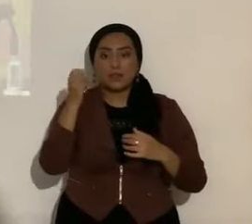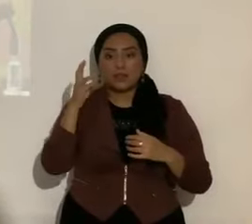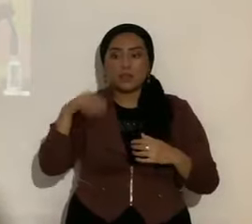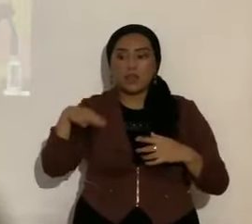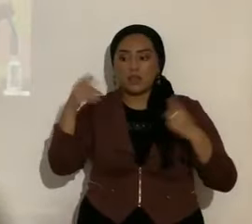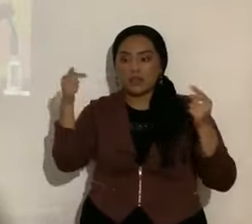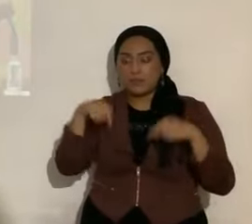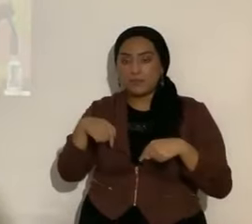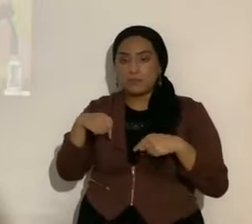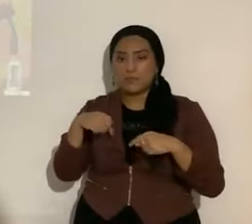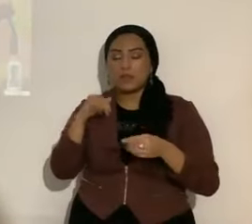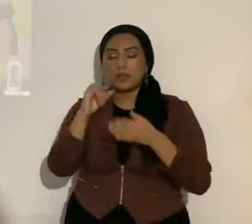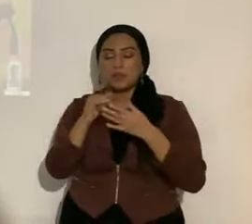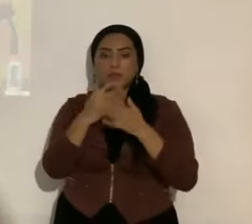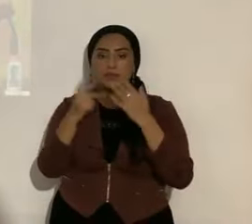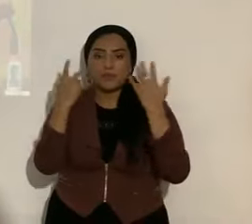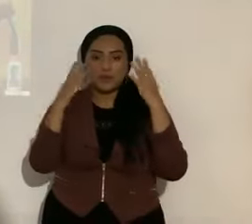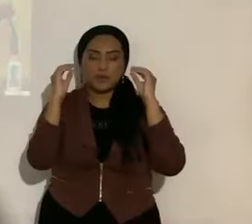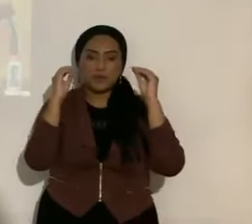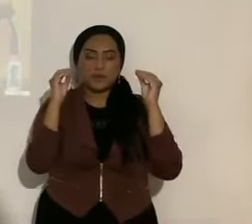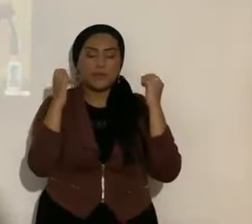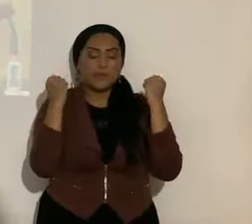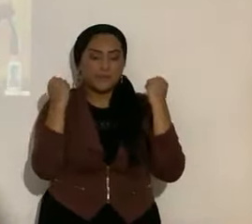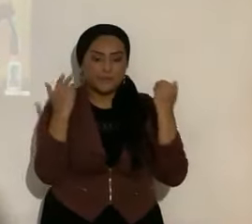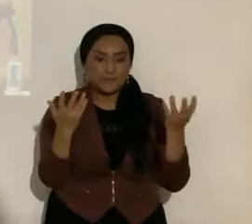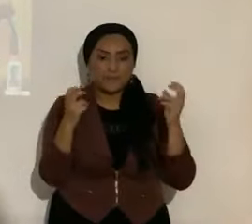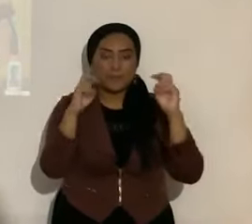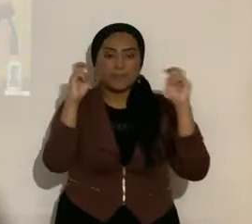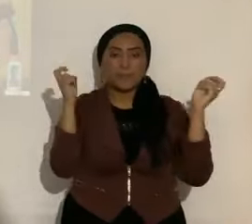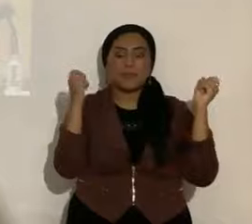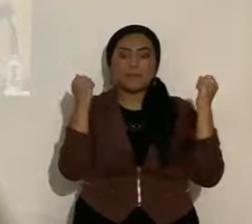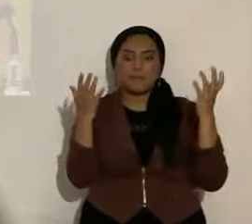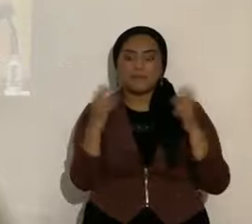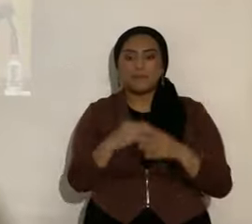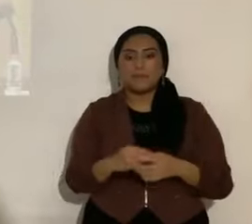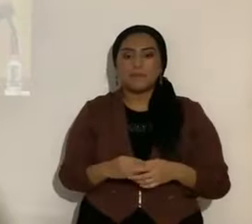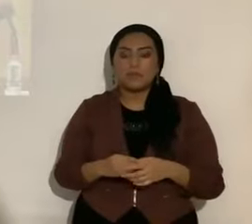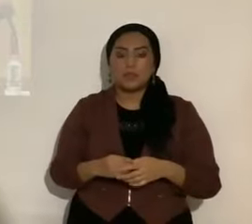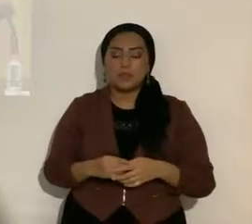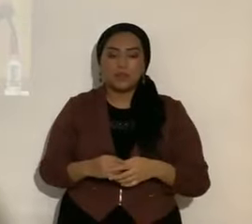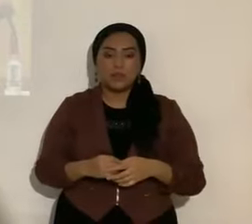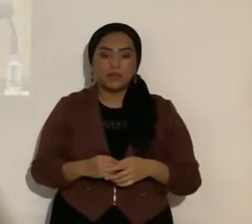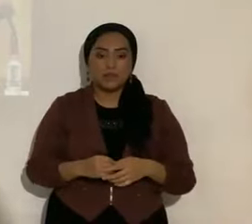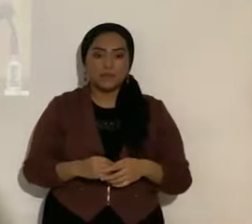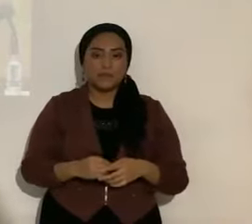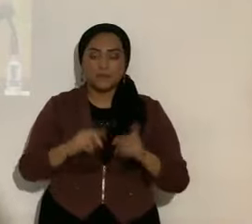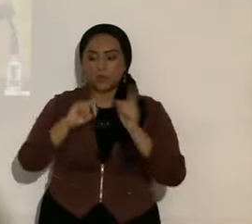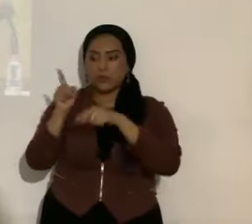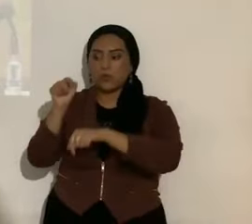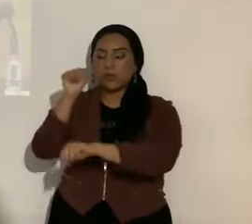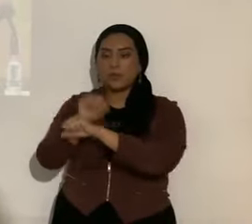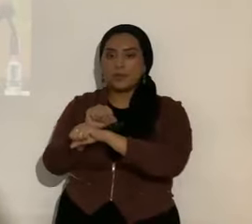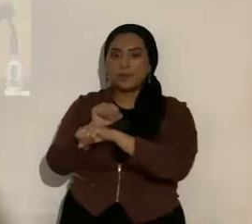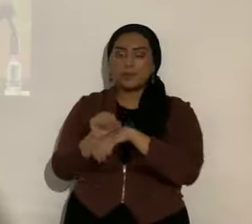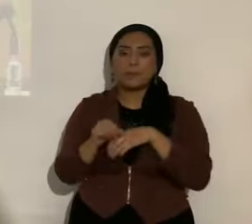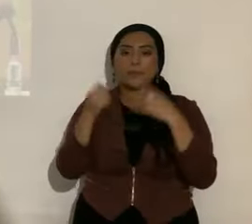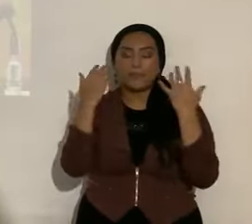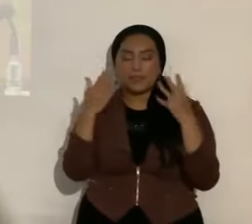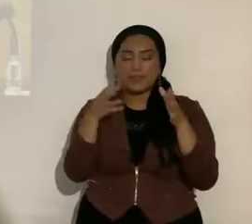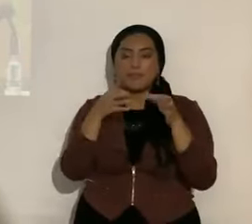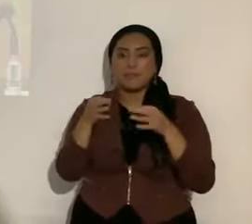Yahshua, eso es algo que ya está ministrado en varias ministraciones, valga la redundancia, fue llevado al cautiverio. Eso ya